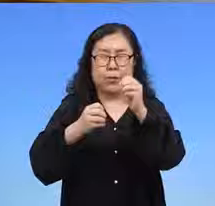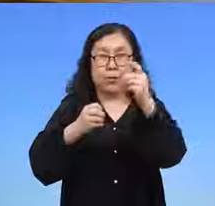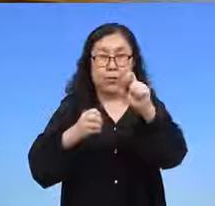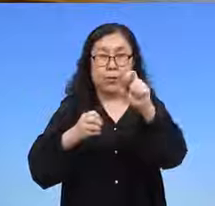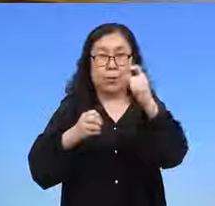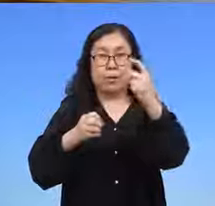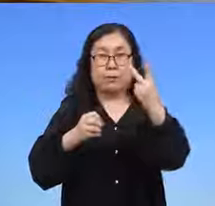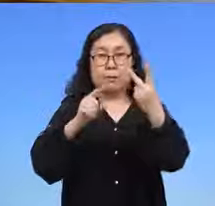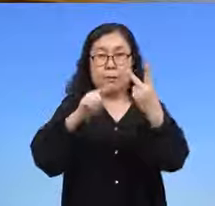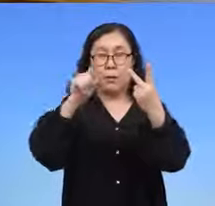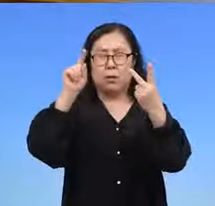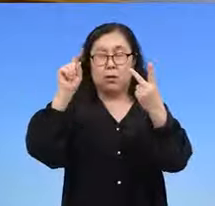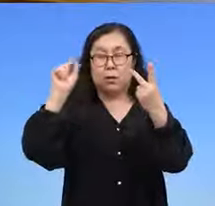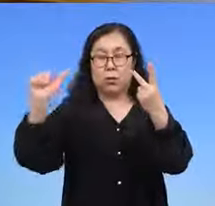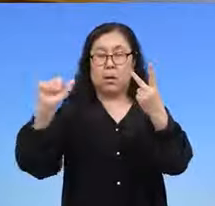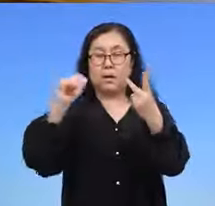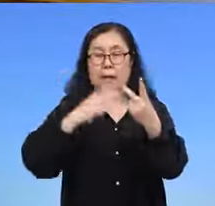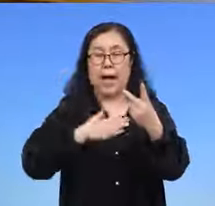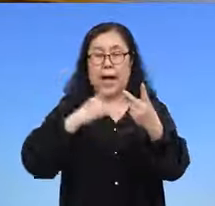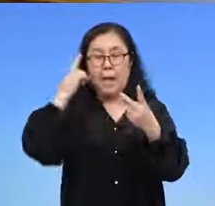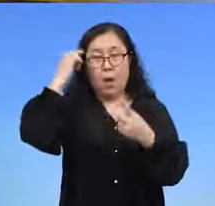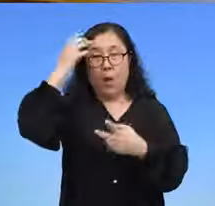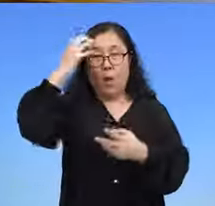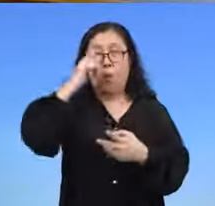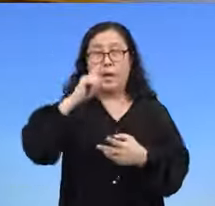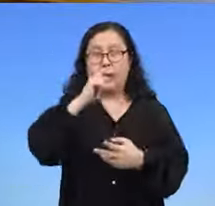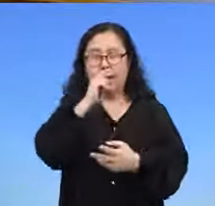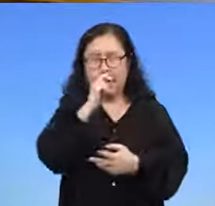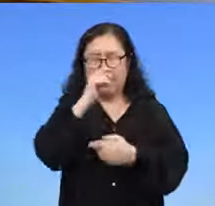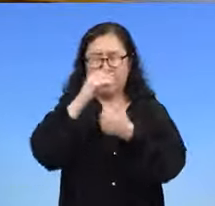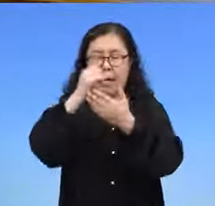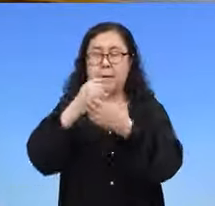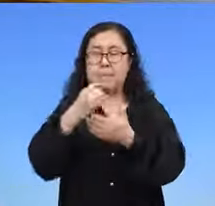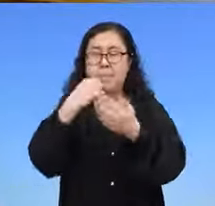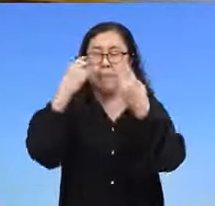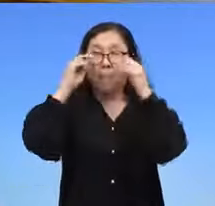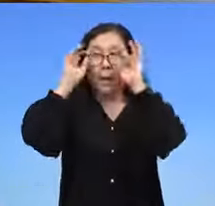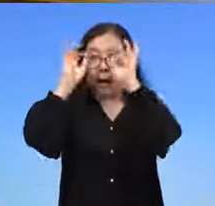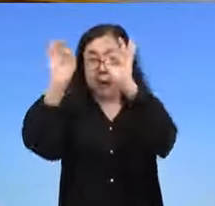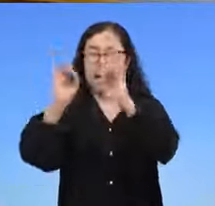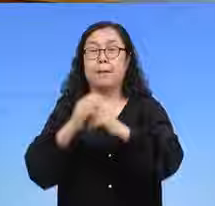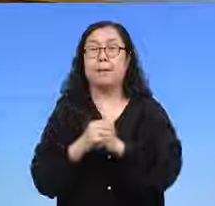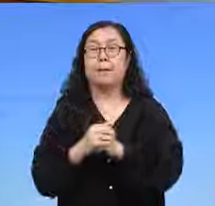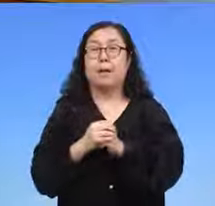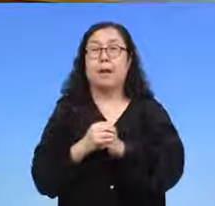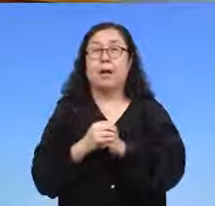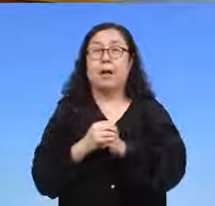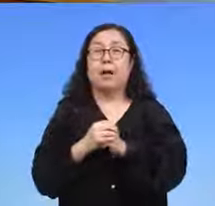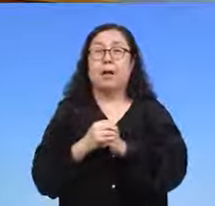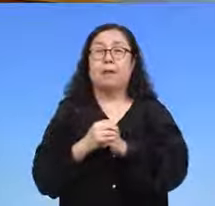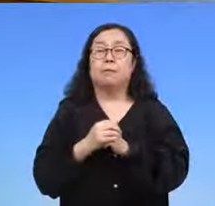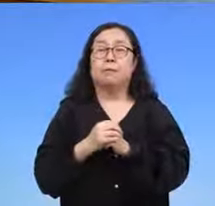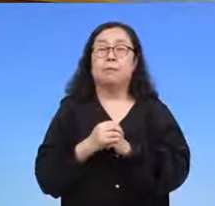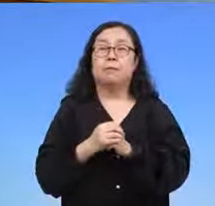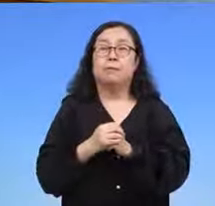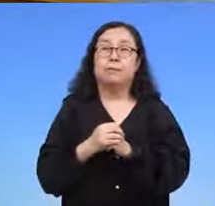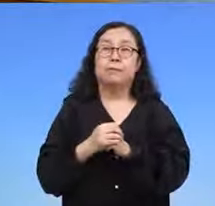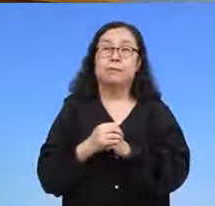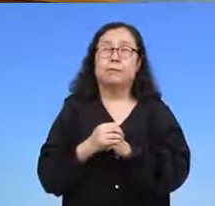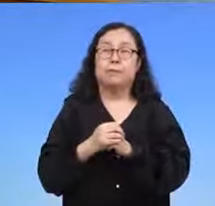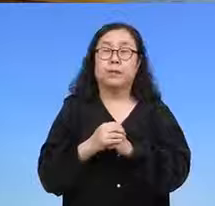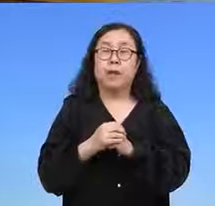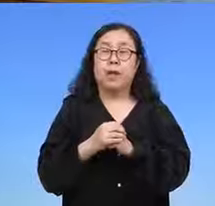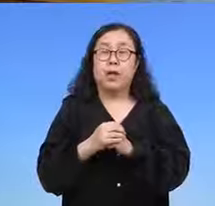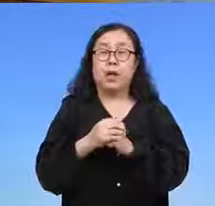5절, 나의 영혼아 잠잠히 하나님만 바라라. 나의 영혼아 잠잠히 하나님만